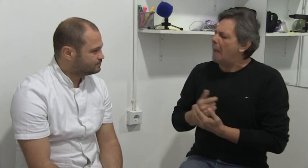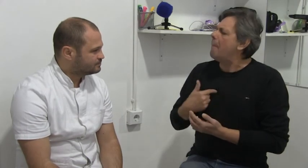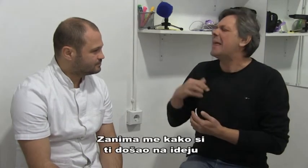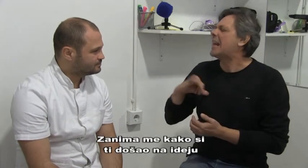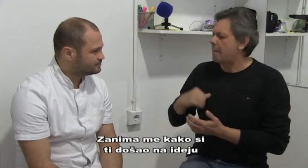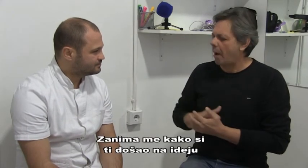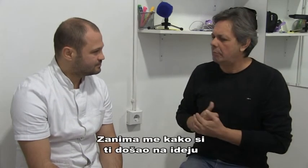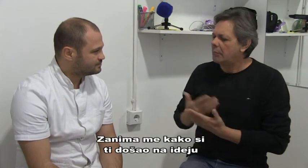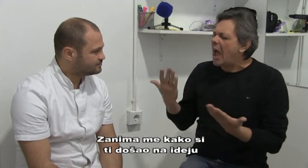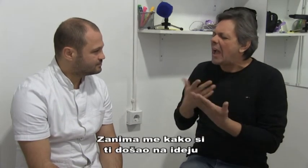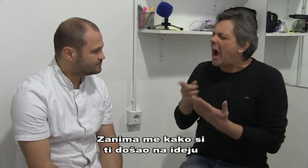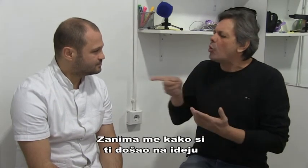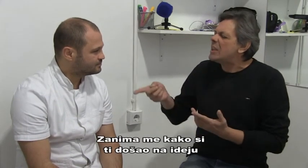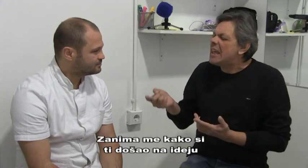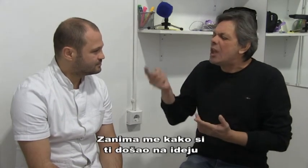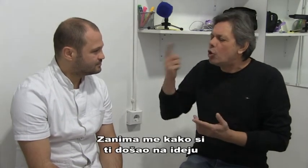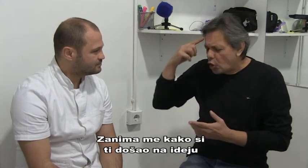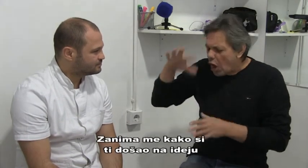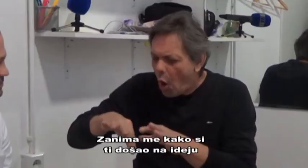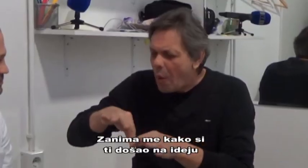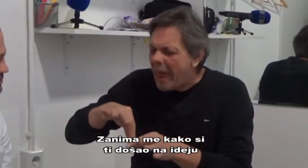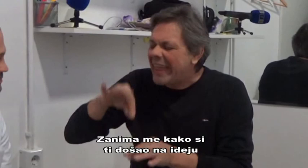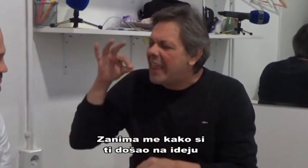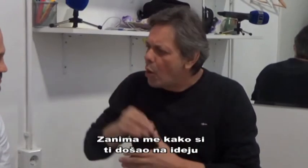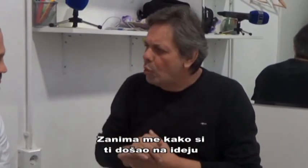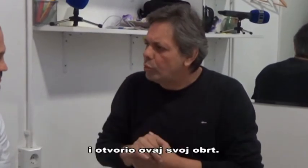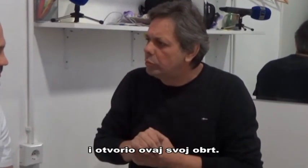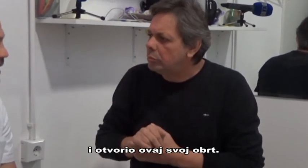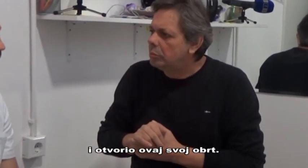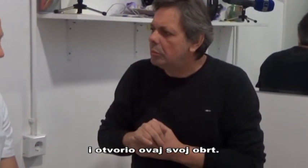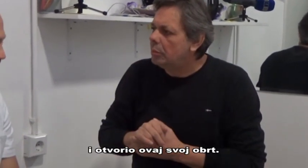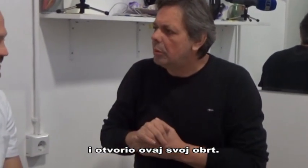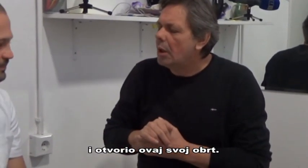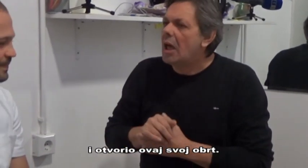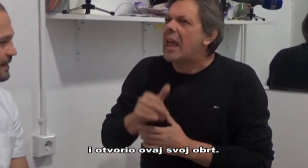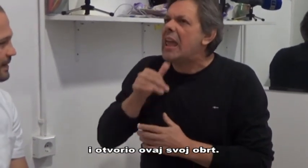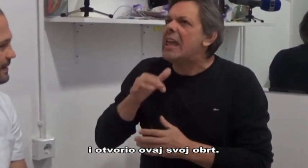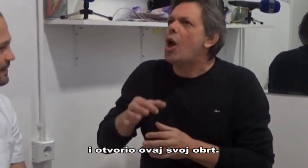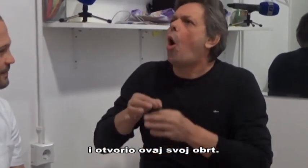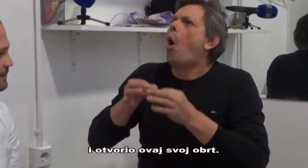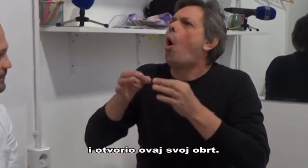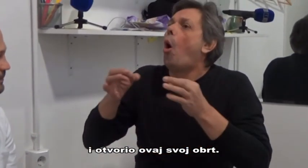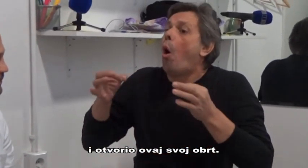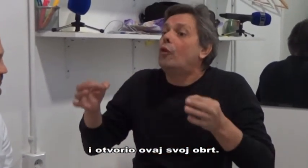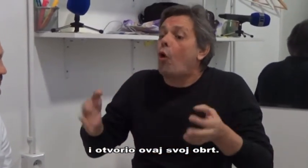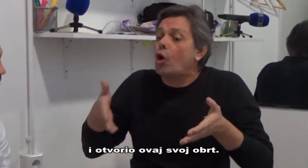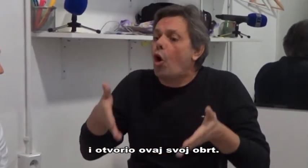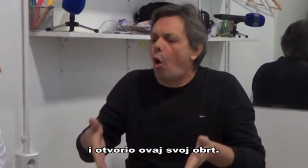Mene zanima kako si ti došao na ideju i otvorio